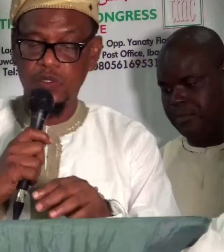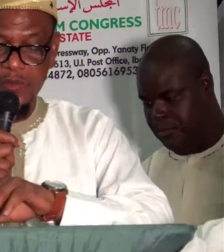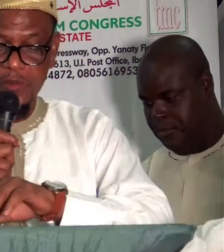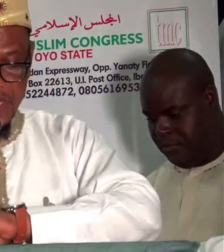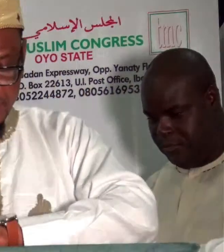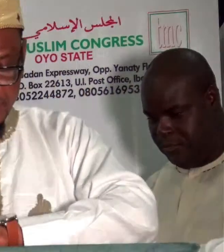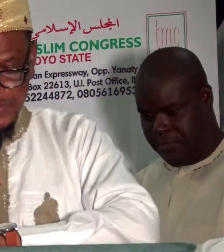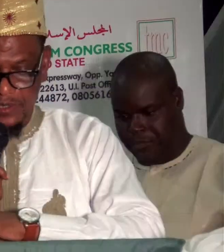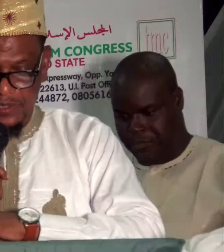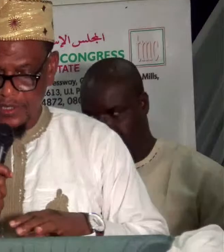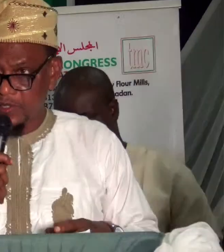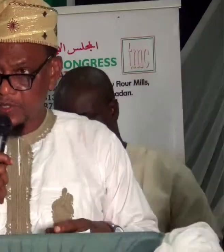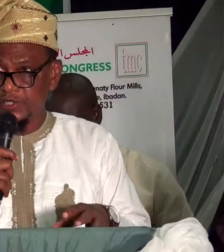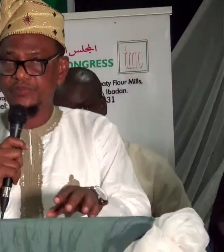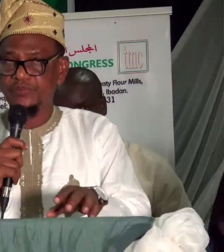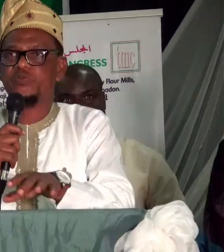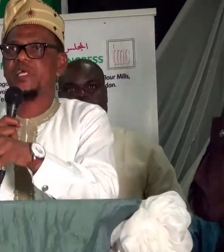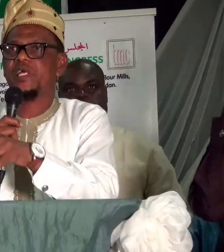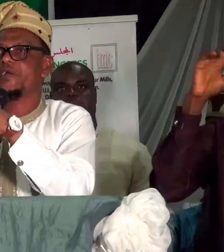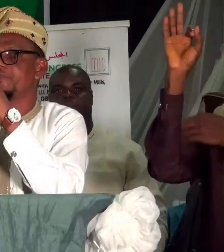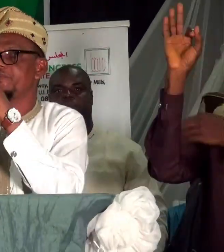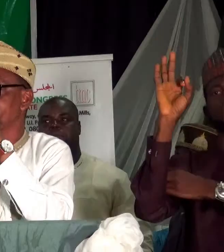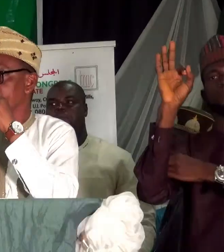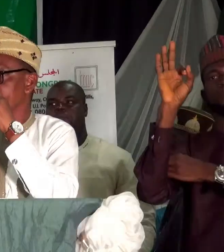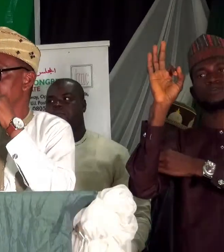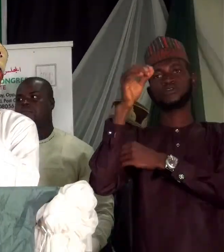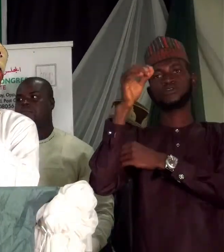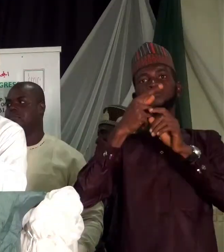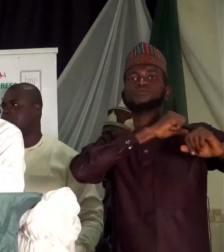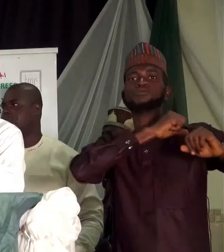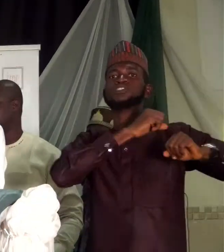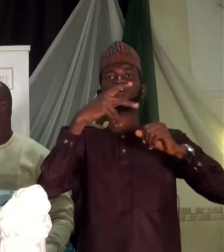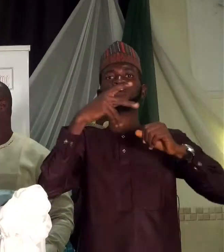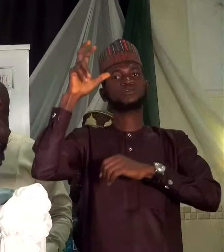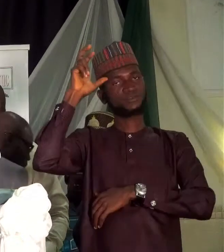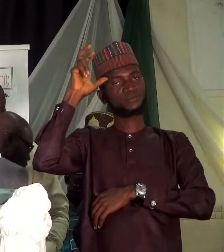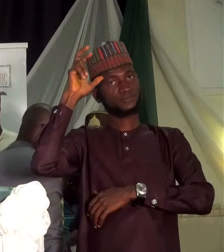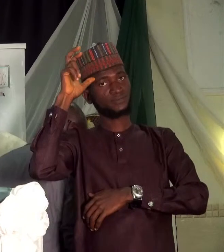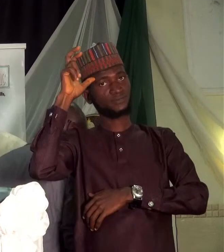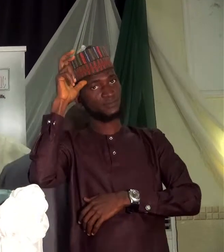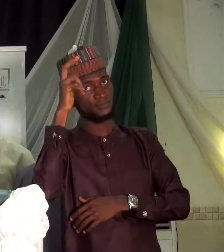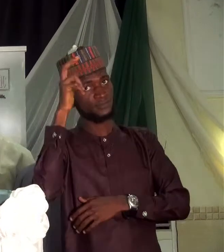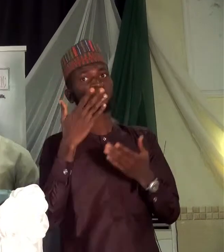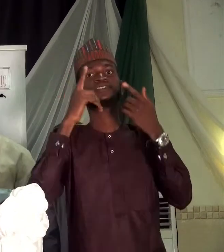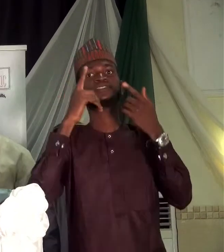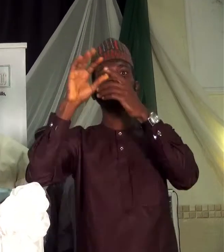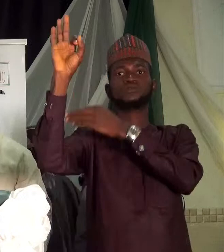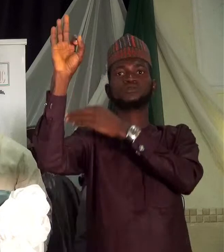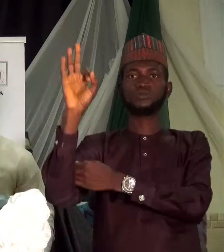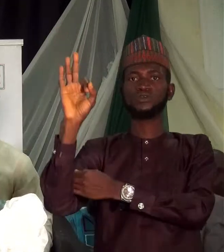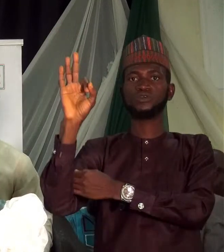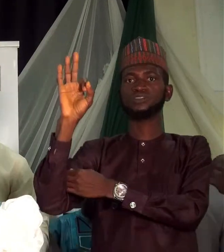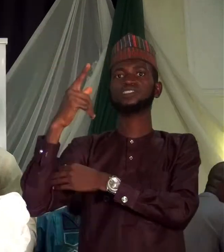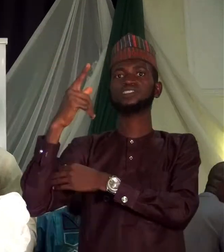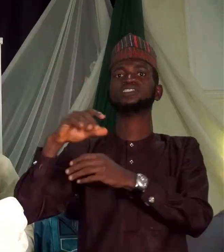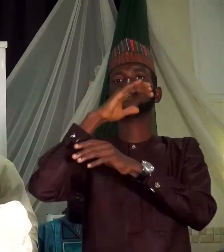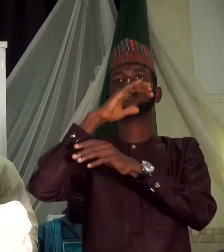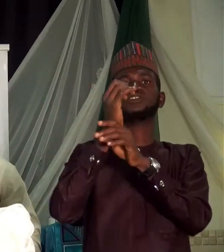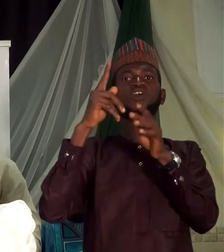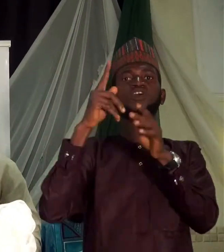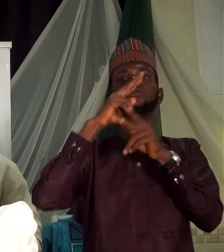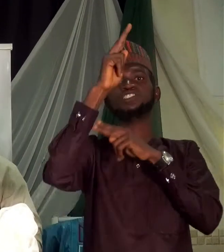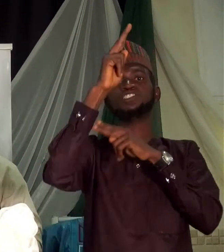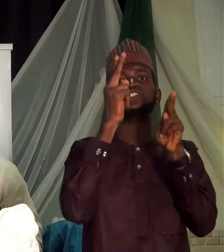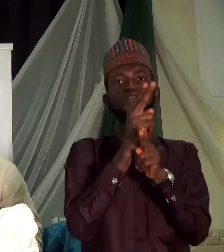أعوذ بالله من الشيطان الرجيم بسم الله الرحمن الرحيم الحمد لله رب العالمين